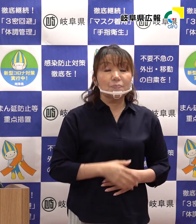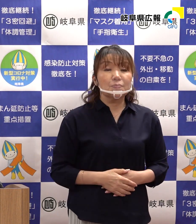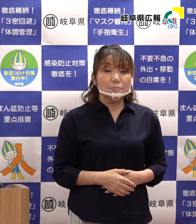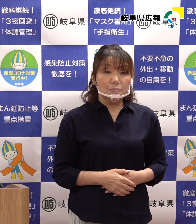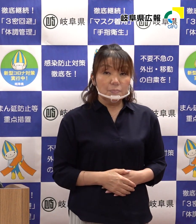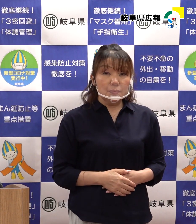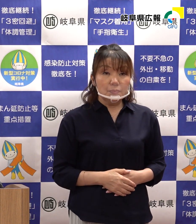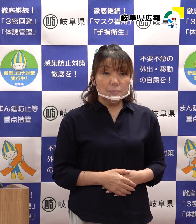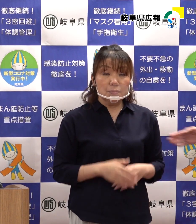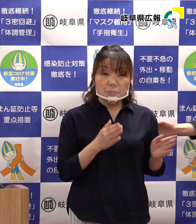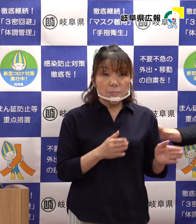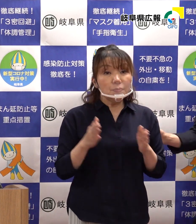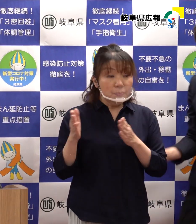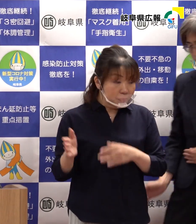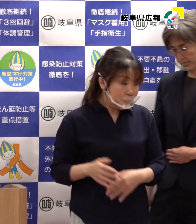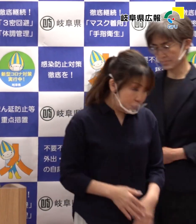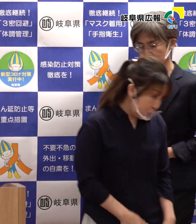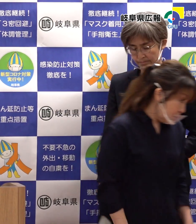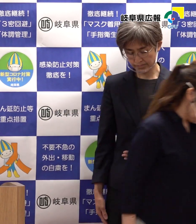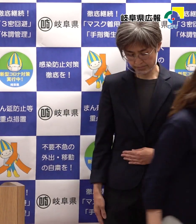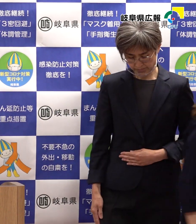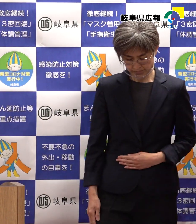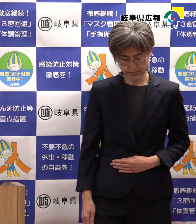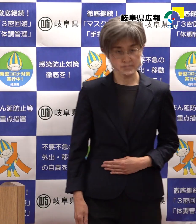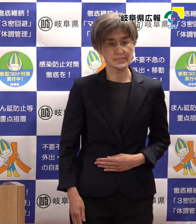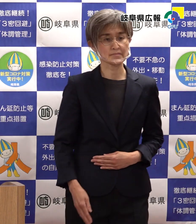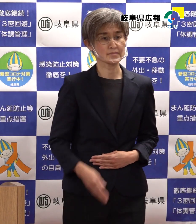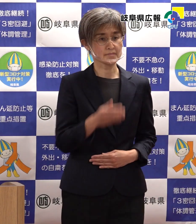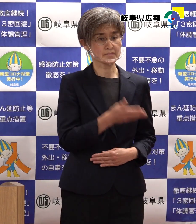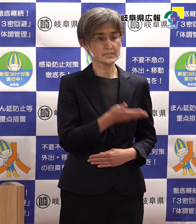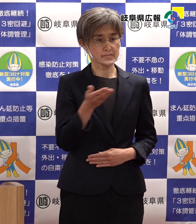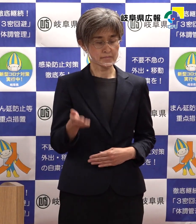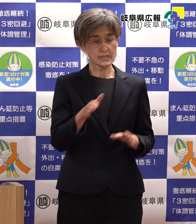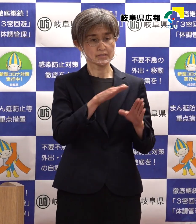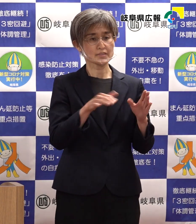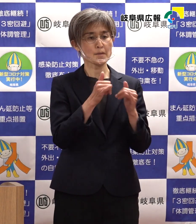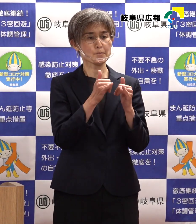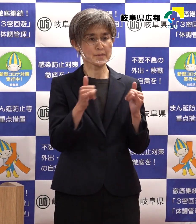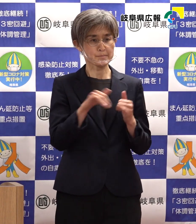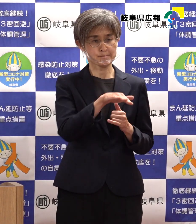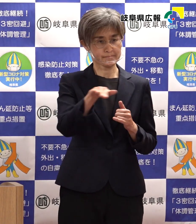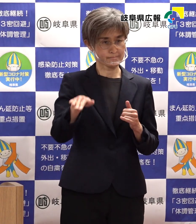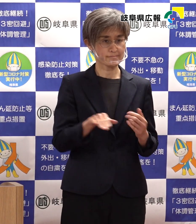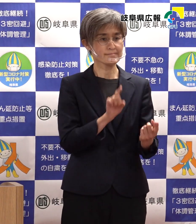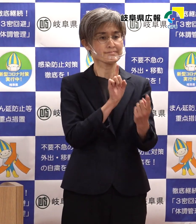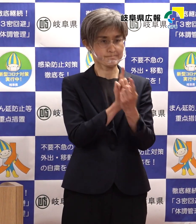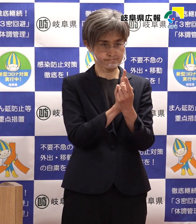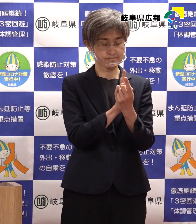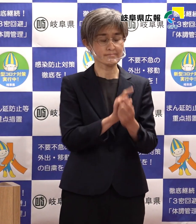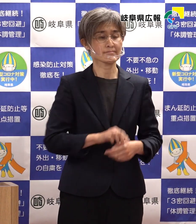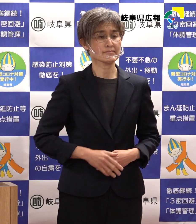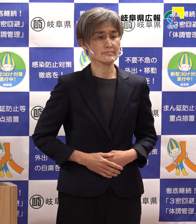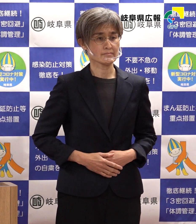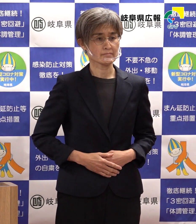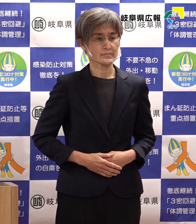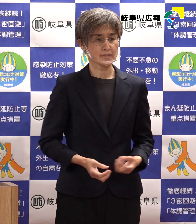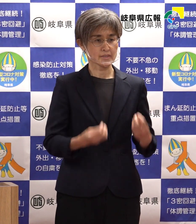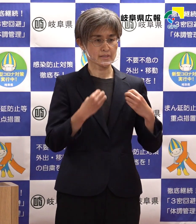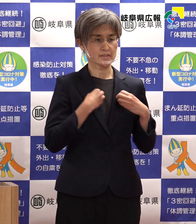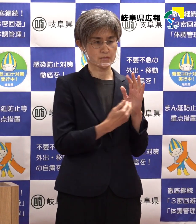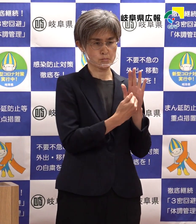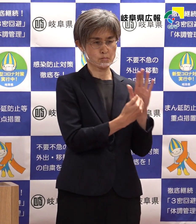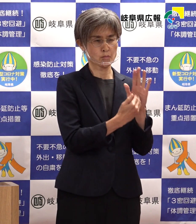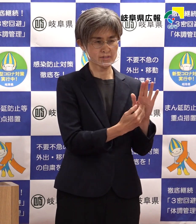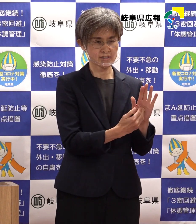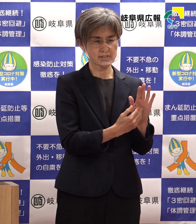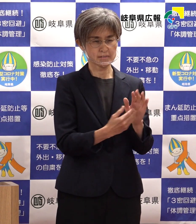ます。それから県民の皆さん向けにはですね、今度は逆に、まあ、感染防止対策が徹